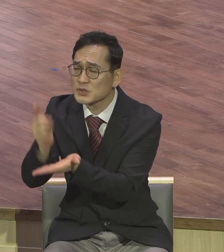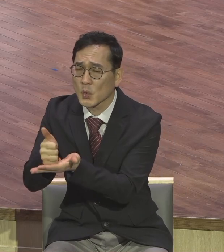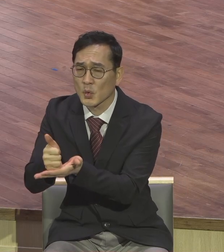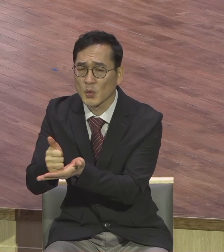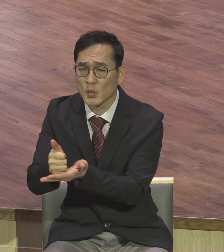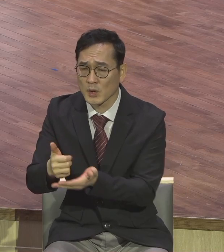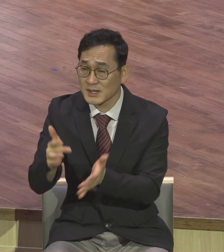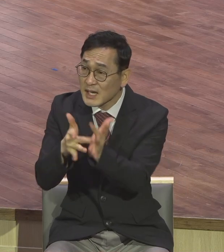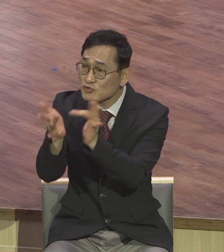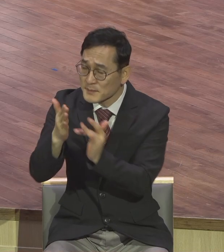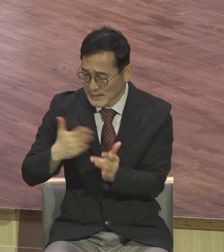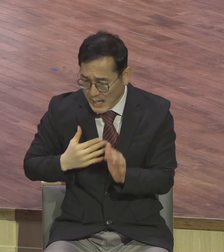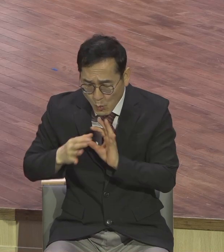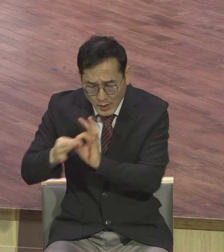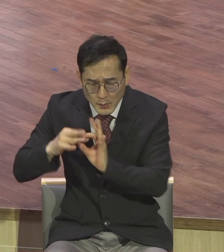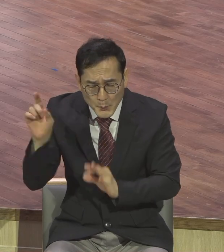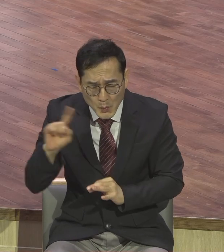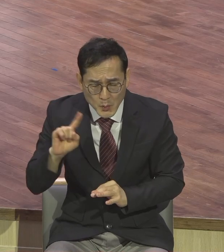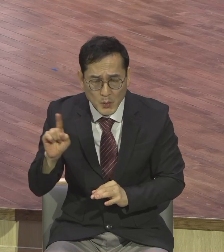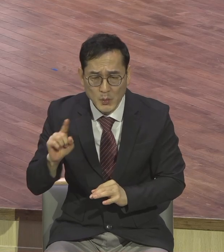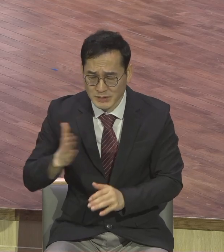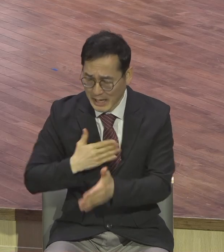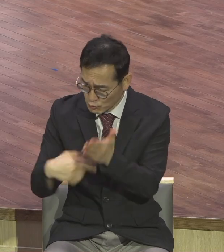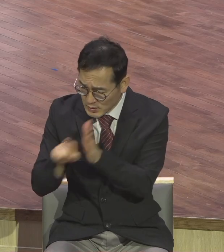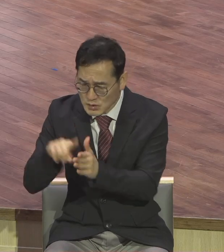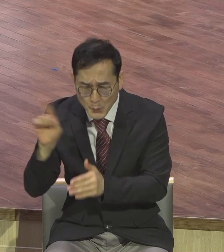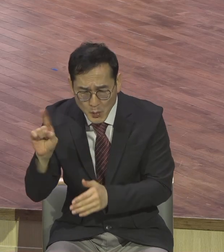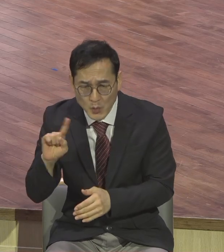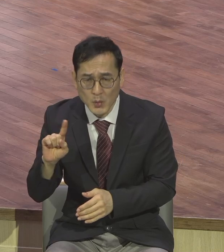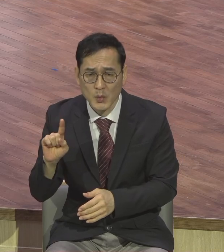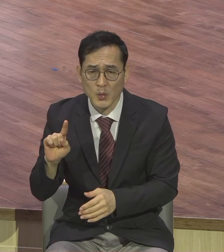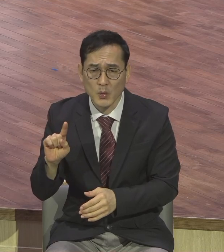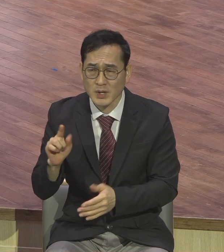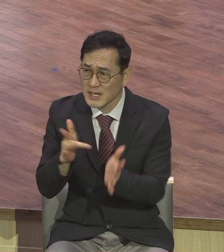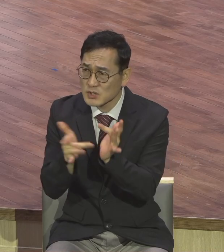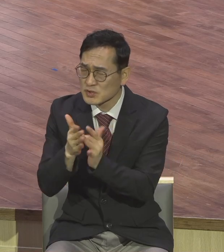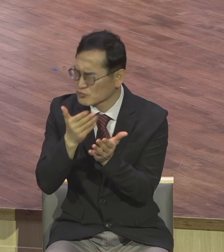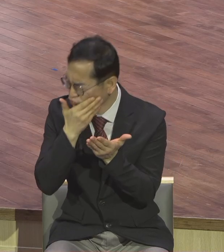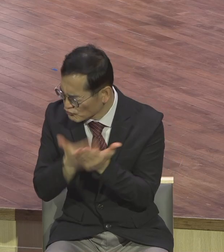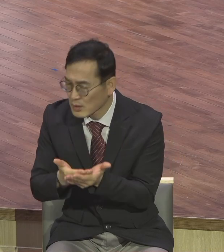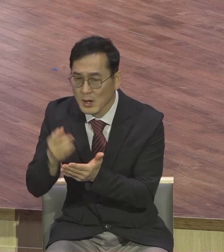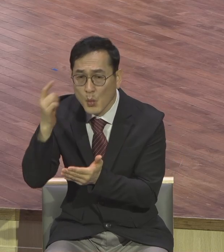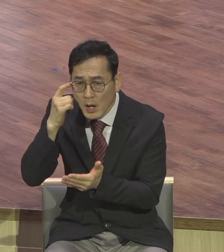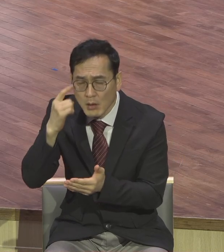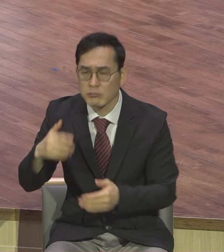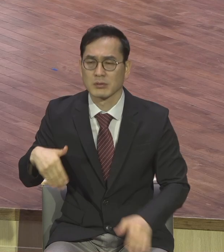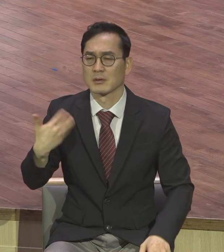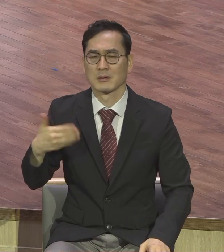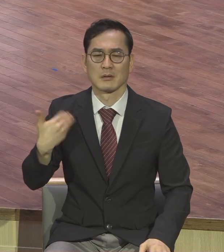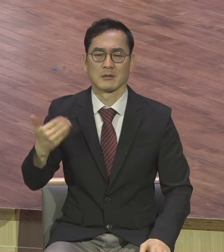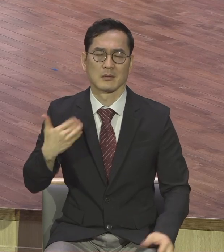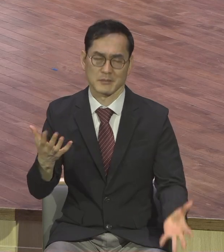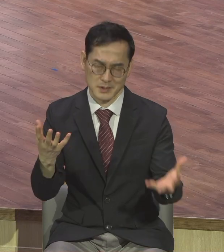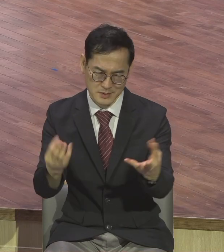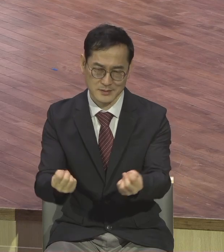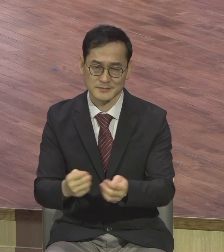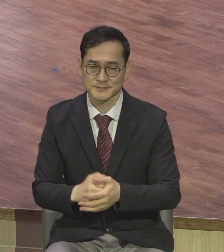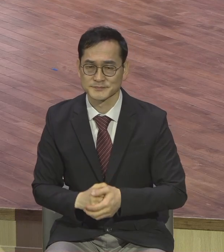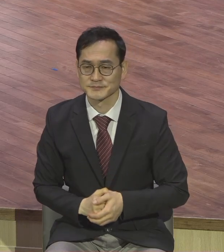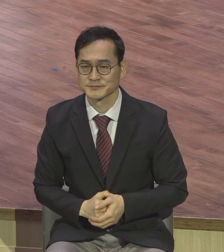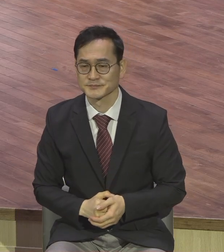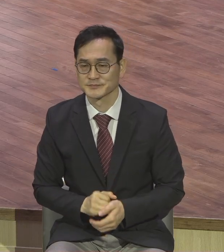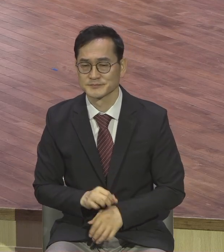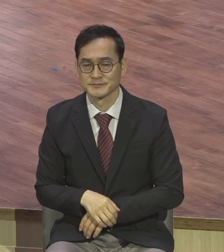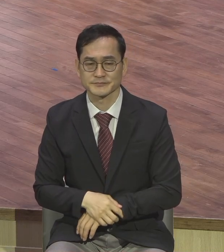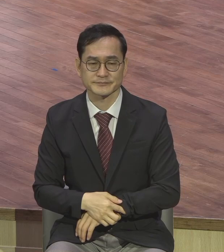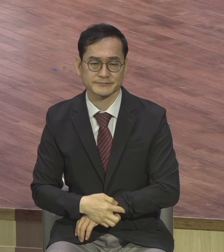상관이 있는지 내가 무슨 일을 하셨는지 왜 중요한지 알지를 못하고 그렇게 형식적